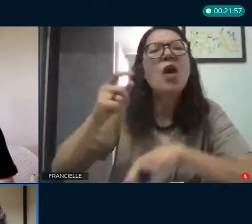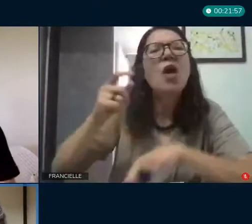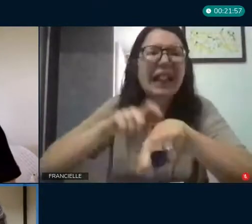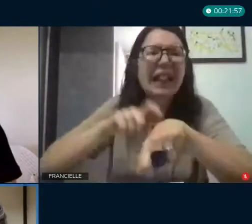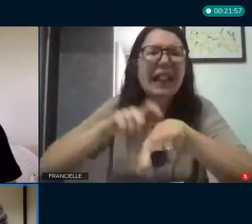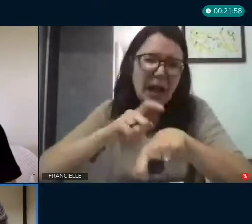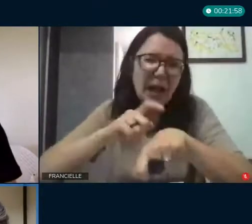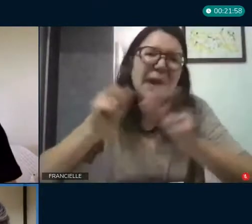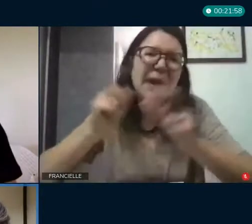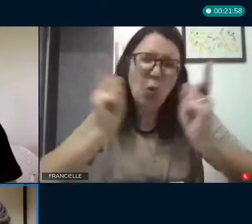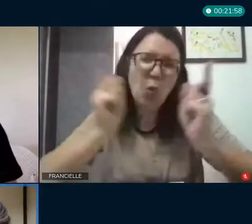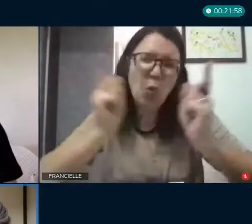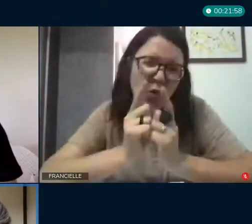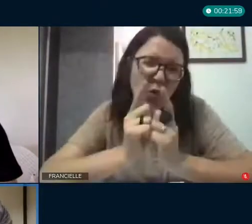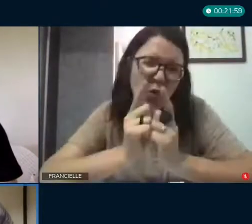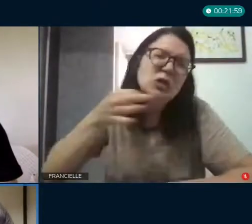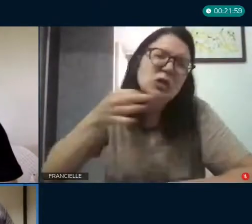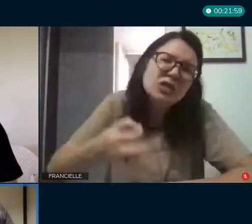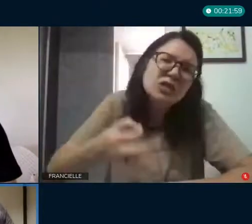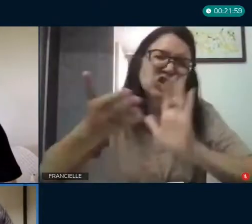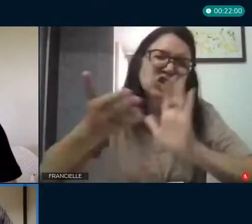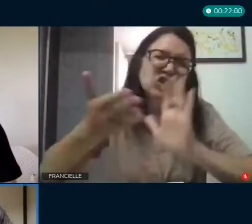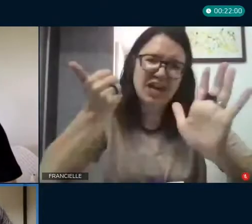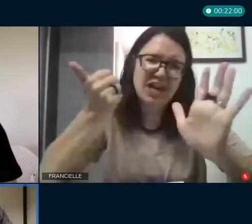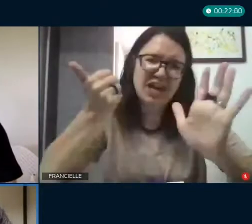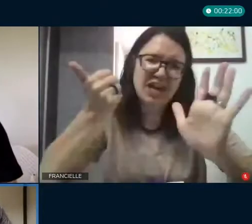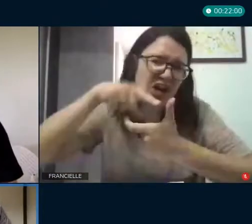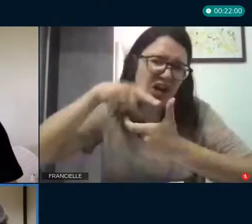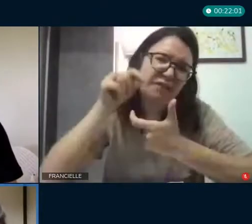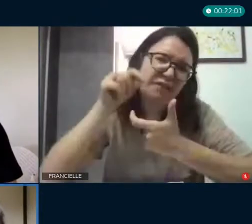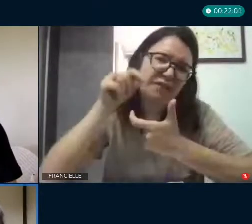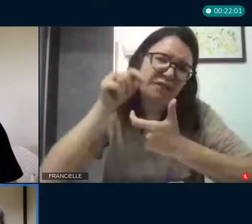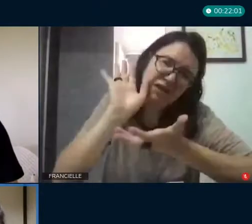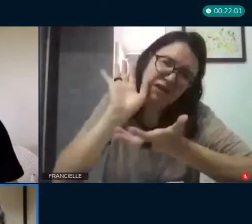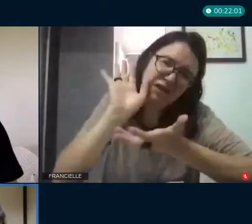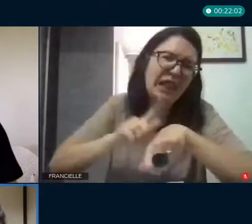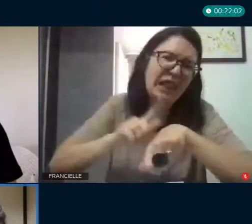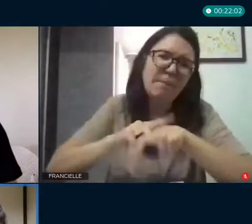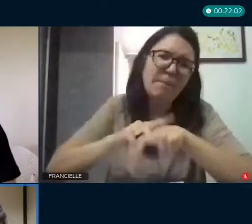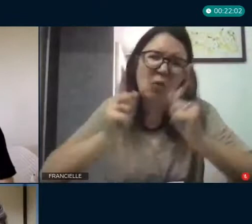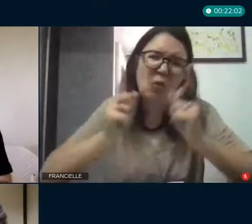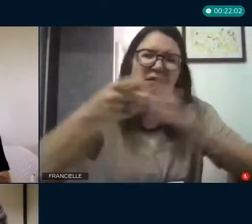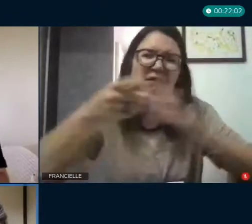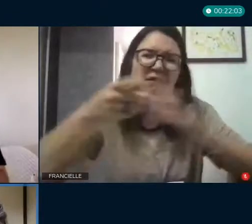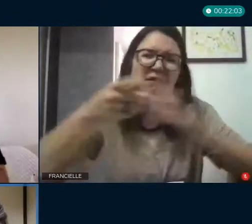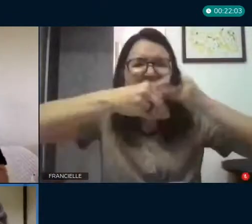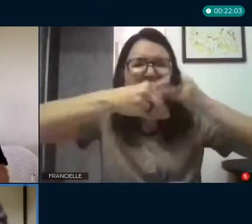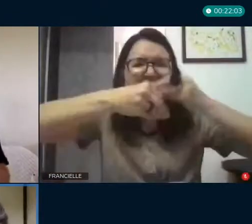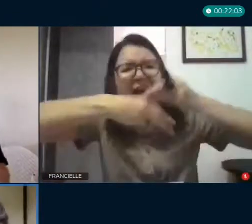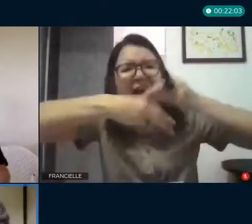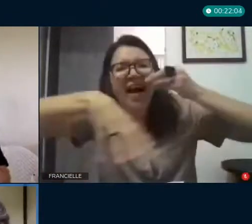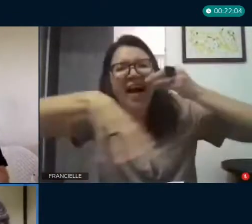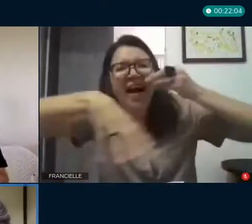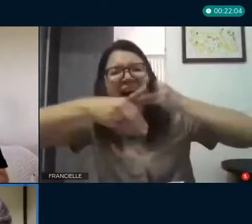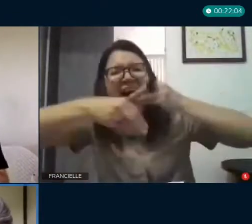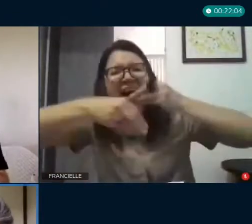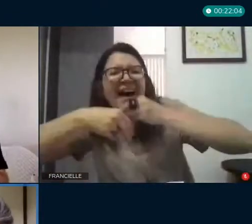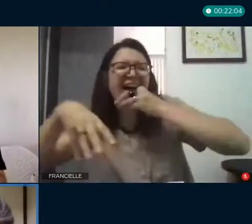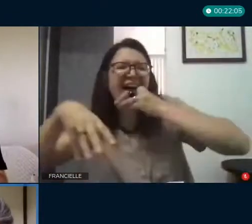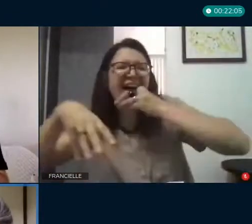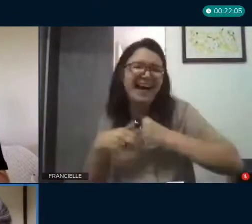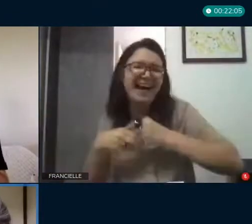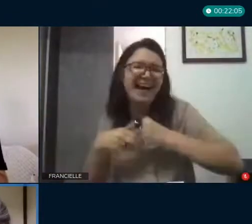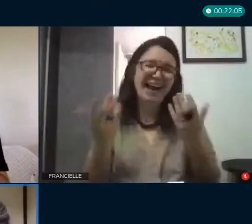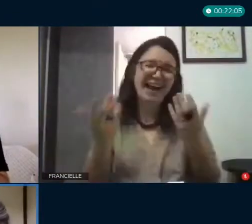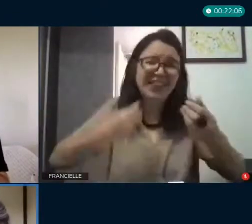que realmente não tinha nenhuma referência sobre léxico, né? Então, você